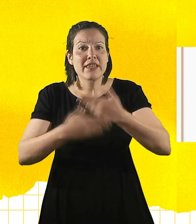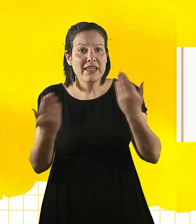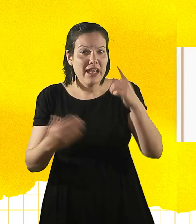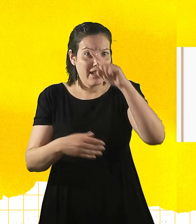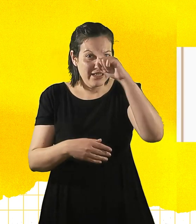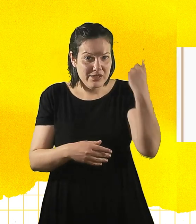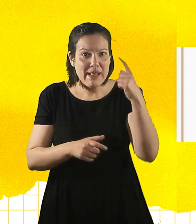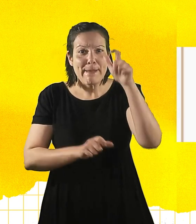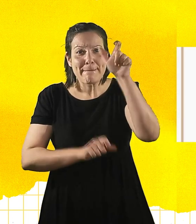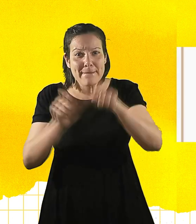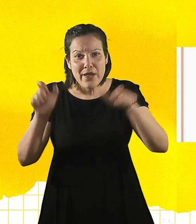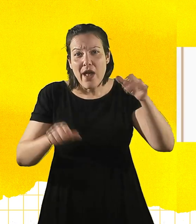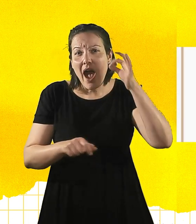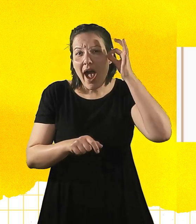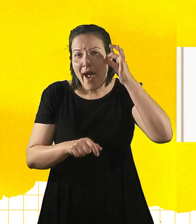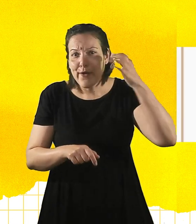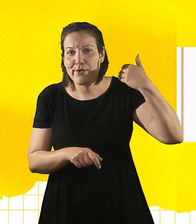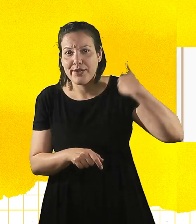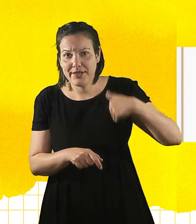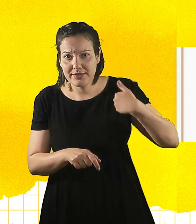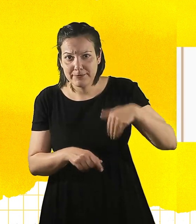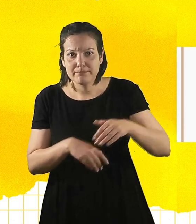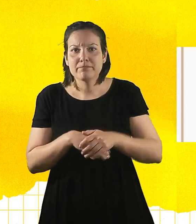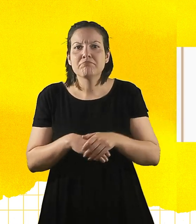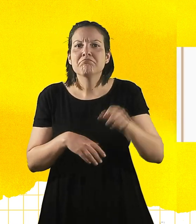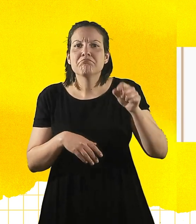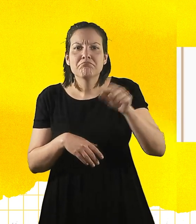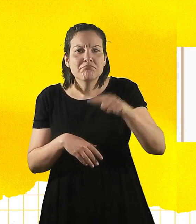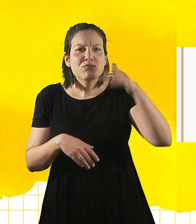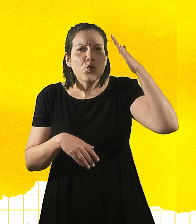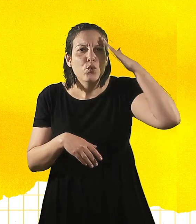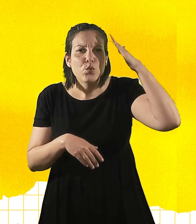los Afroargentinos y de la Cultura Afro. La Ley